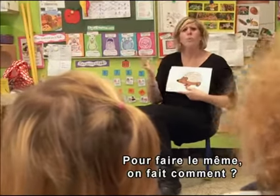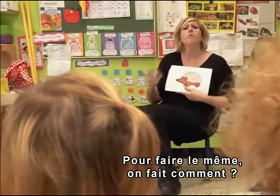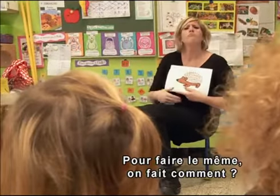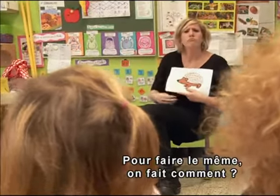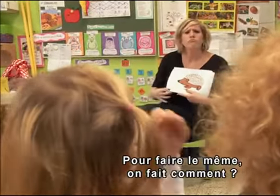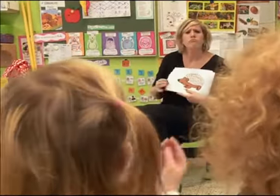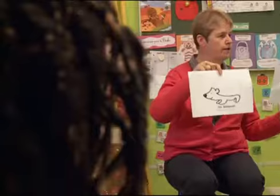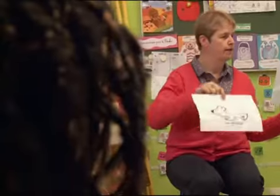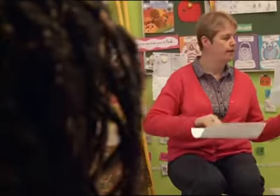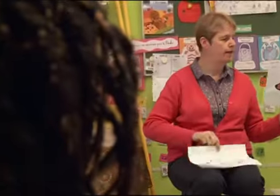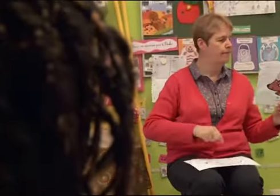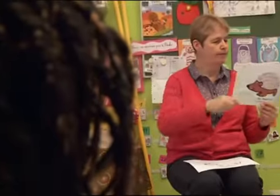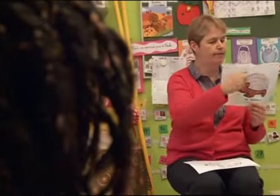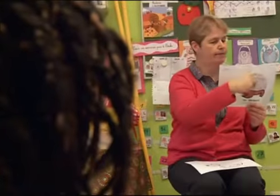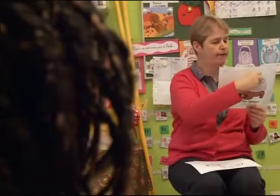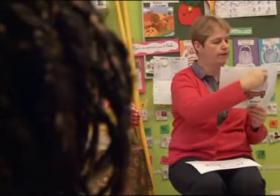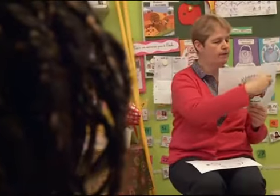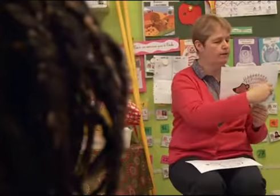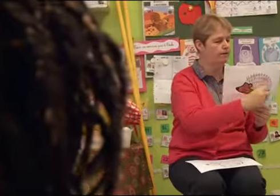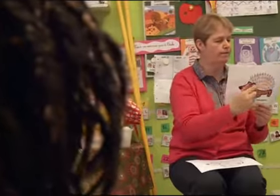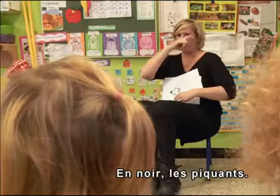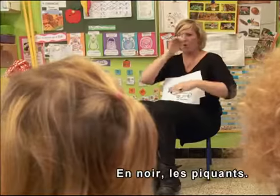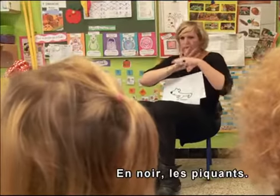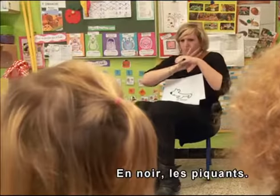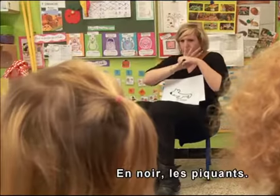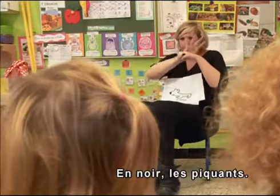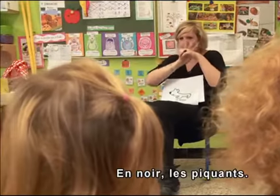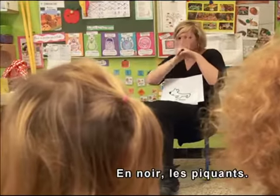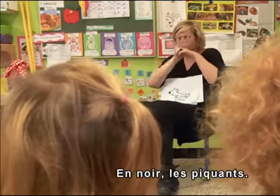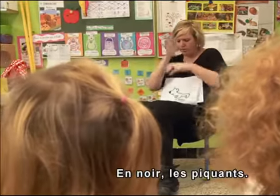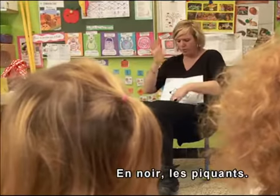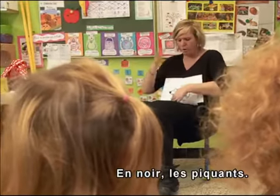dessine les petits piquants.